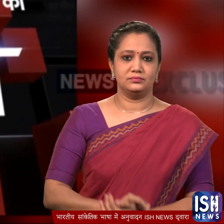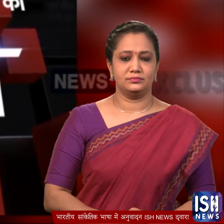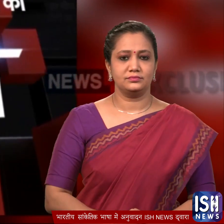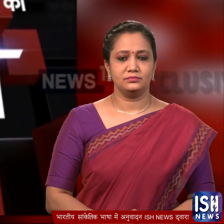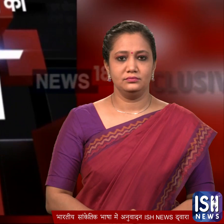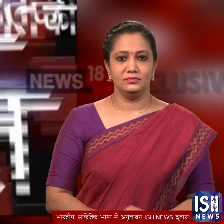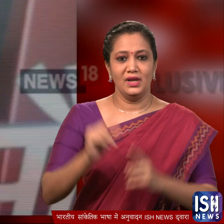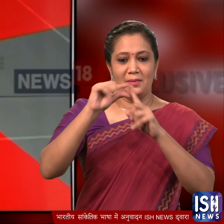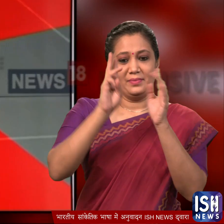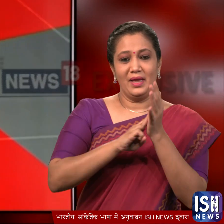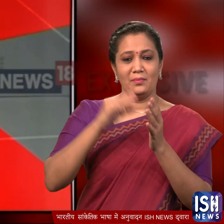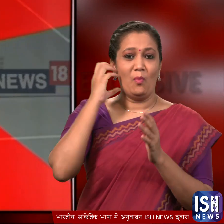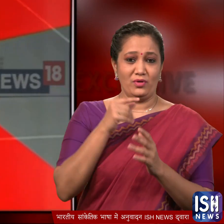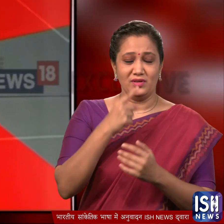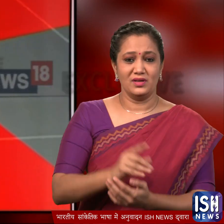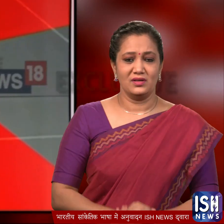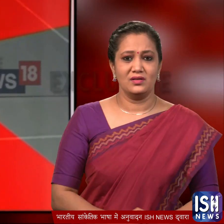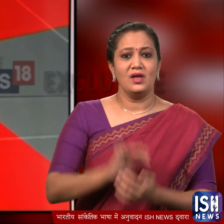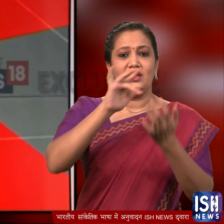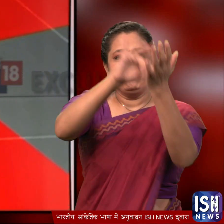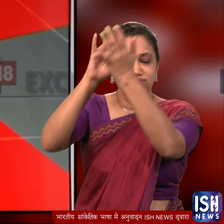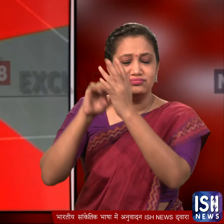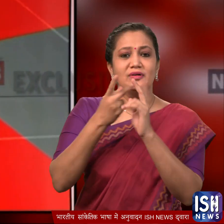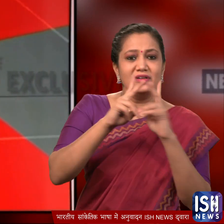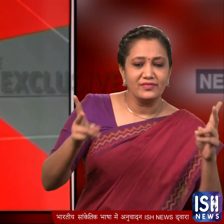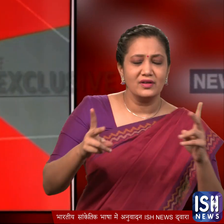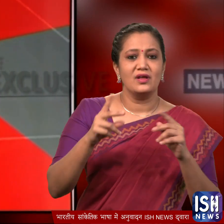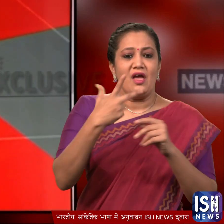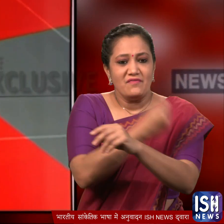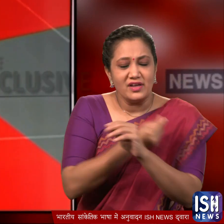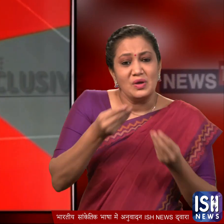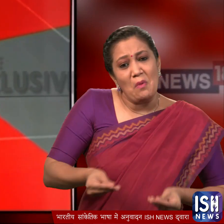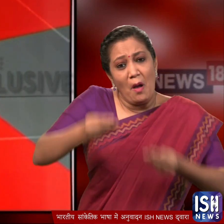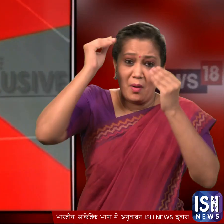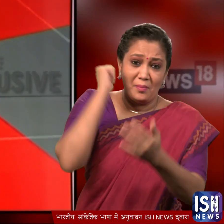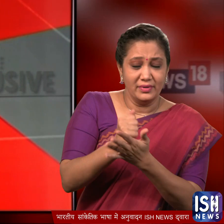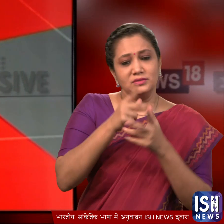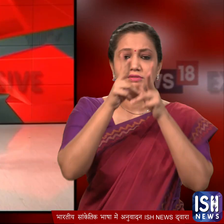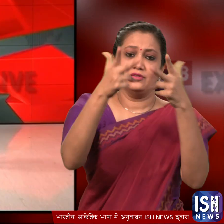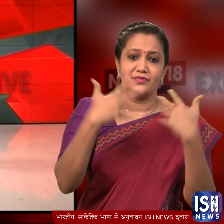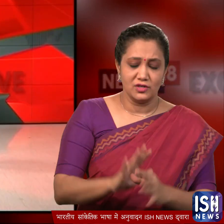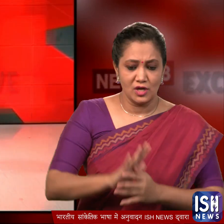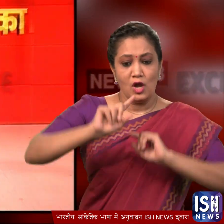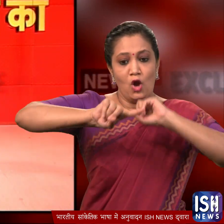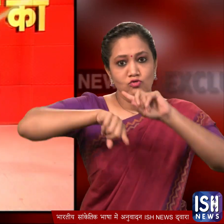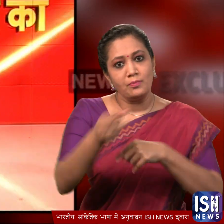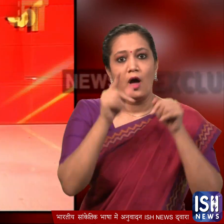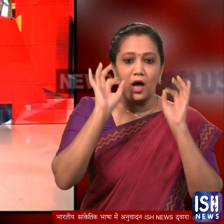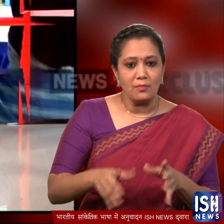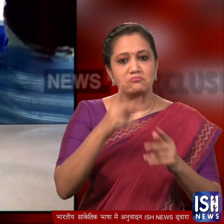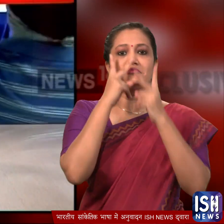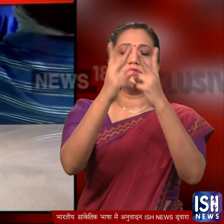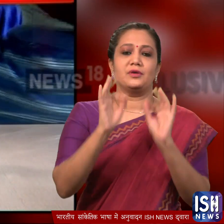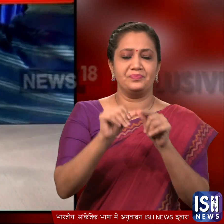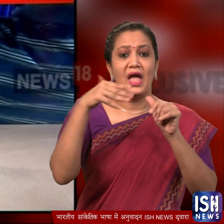गया। प्रधानमंत्री नरेंद्र मोदी ने राज्यों को वैक्सीनेशन प्रोग्राम में तेजी लाने की सलाह दी और अगले ही दिन उसका असर दिखने